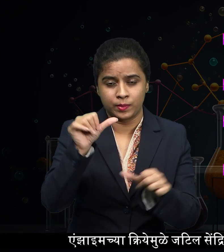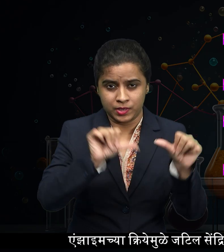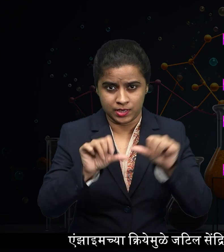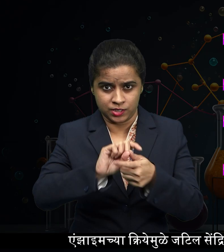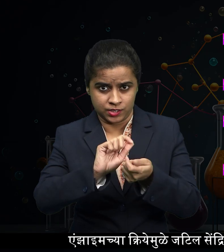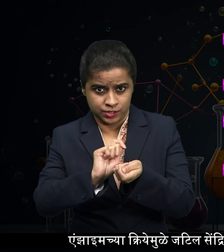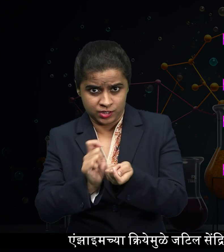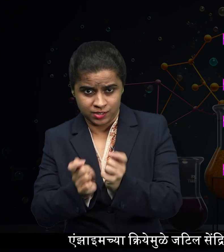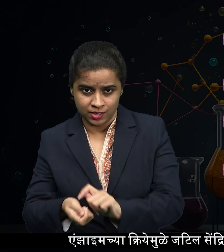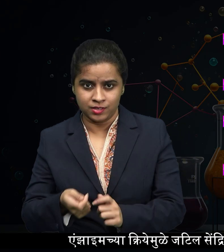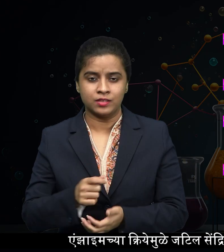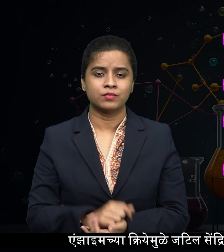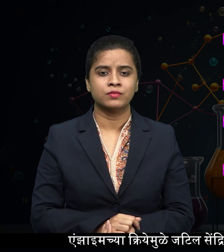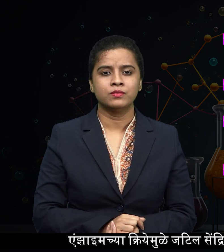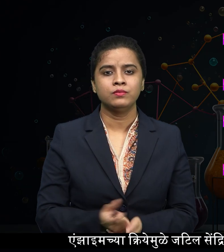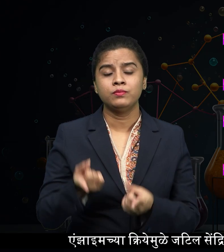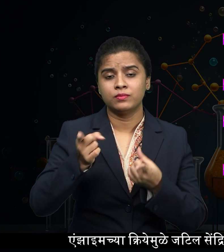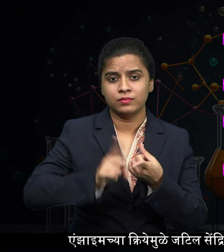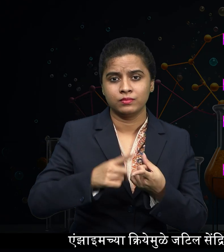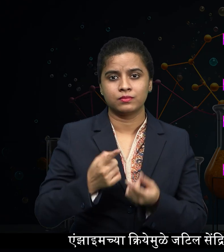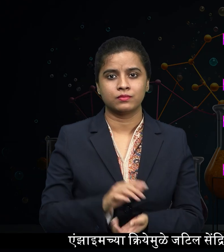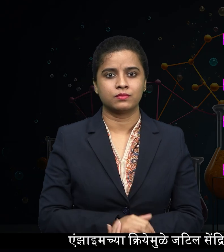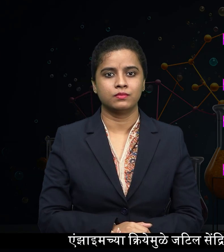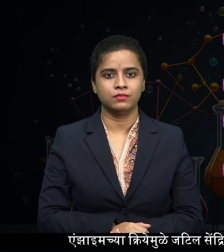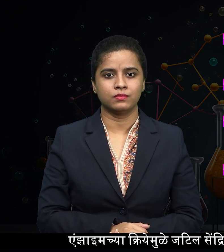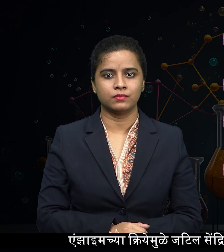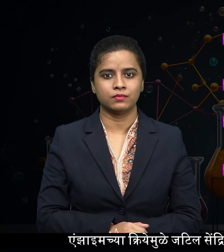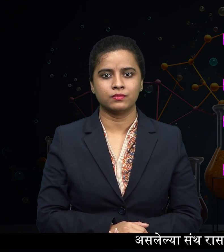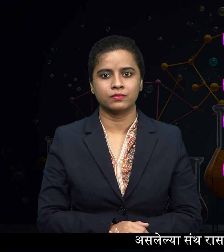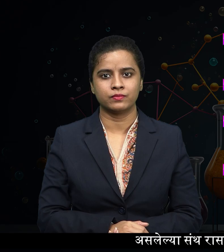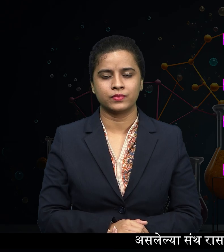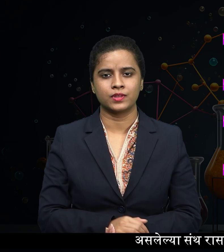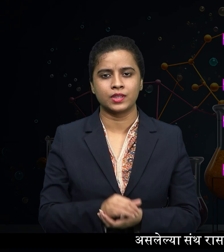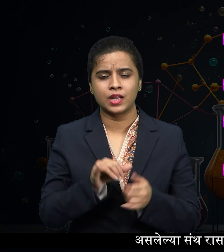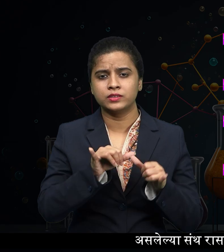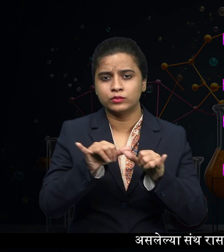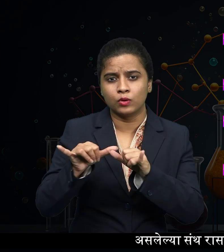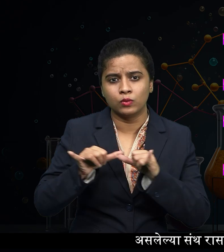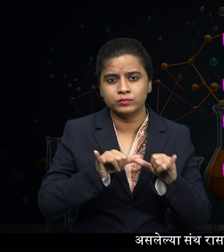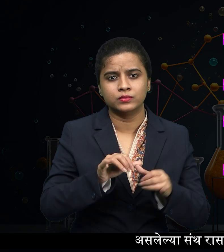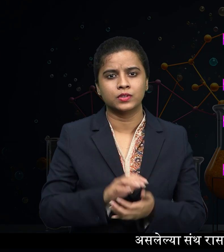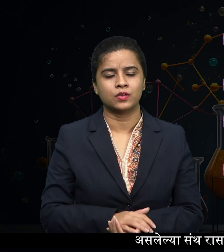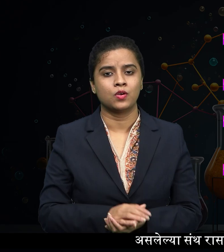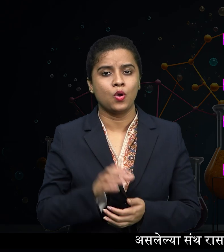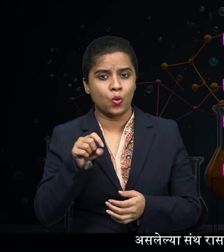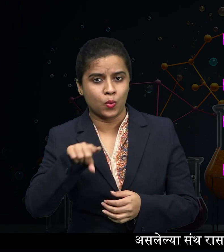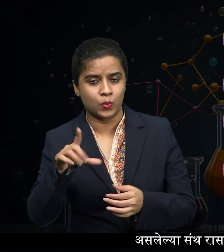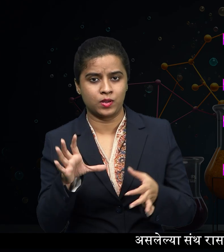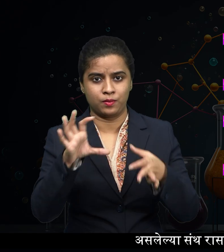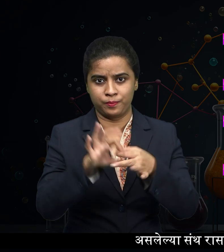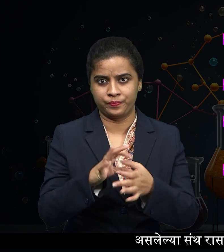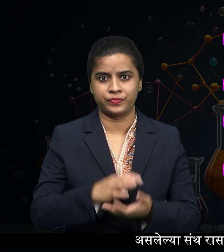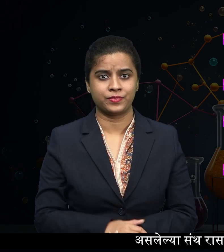एन्झाईम्सच्या क्रियेमुळे जटिल सेंद्रिय संयुगांमध्ये साधे रेणू तयार होण्यास कारणीभूत असलेल्या संथ रासायनिक बदलाला किण्वन म्हणतात।